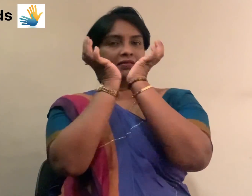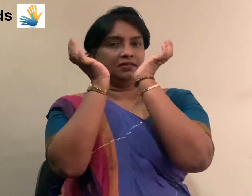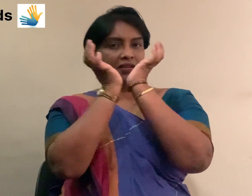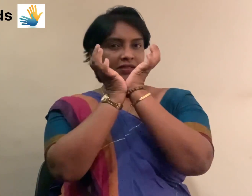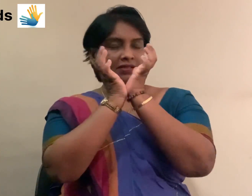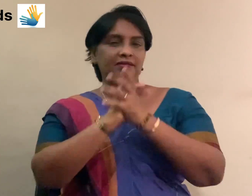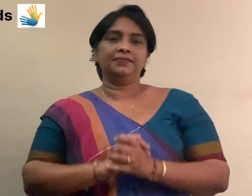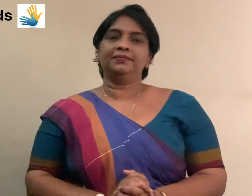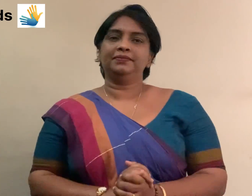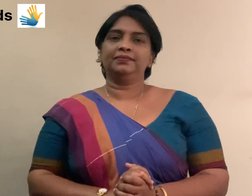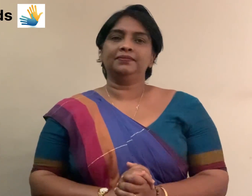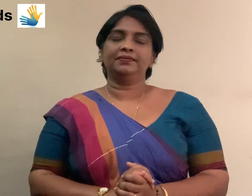ගස්.